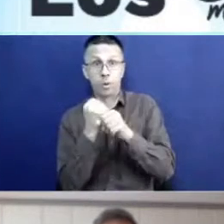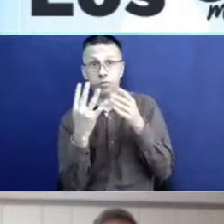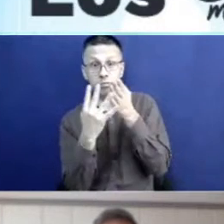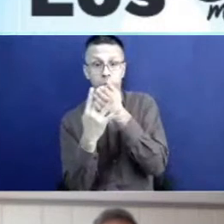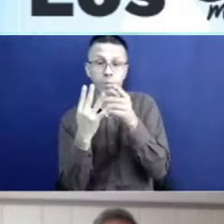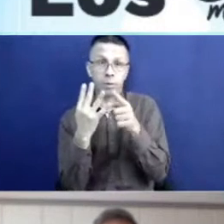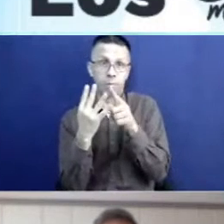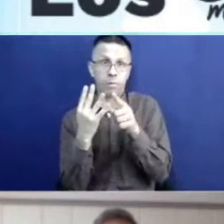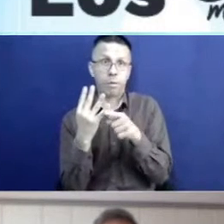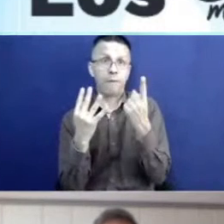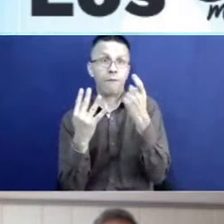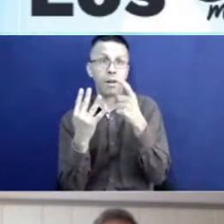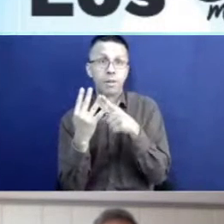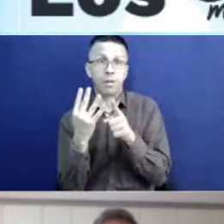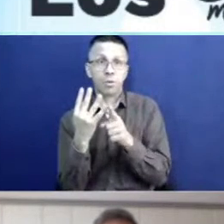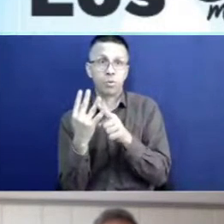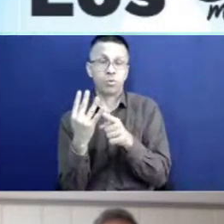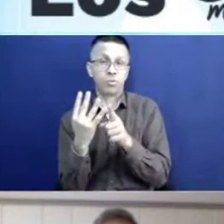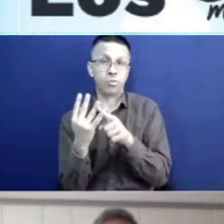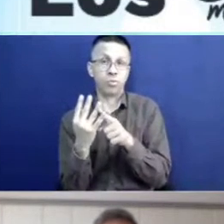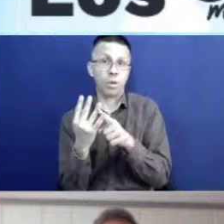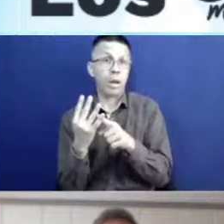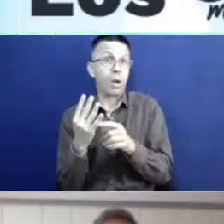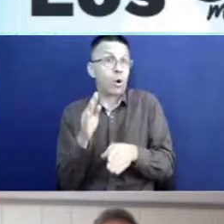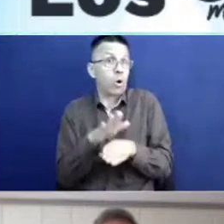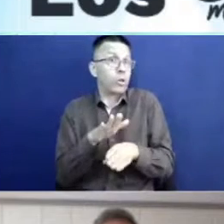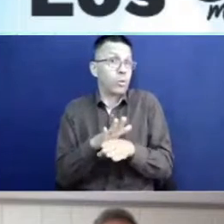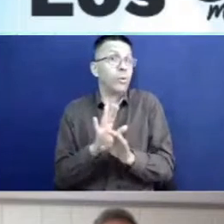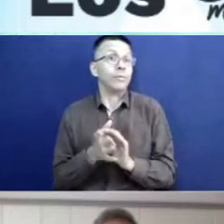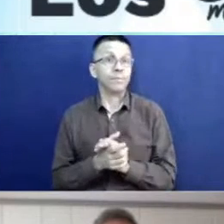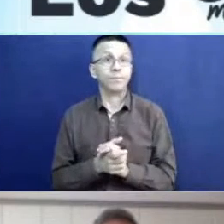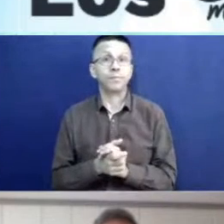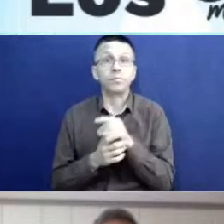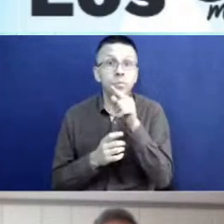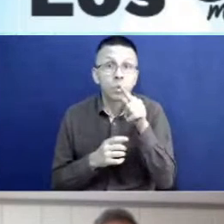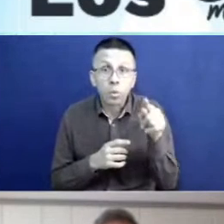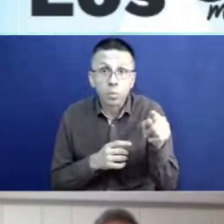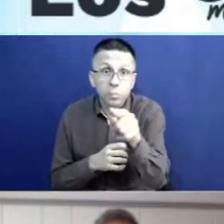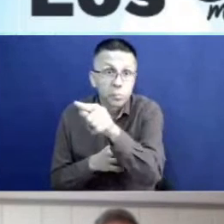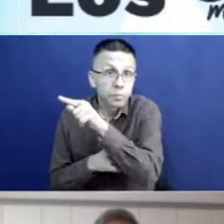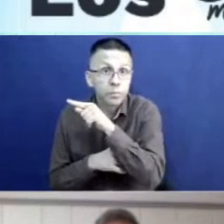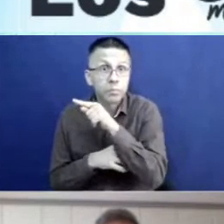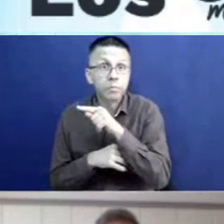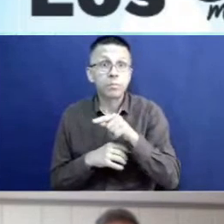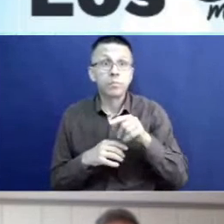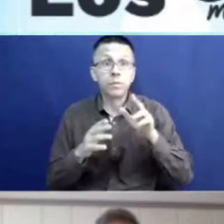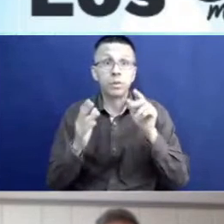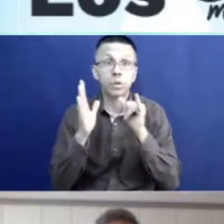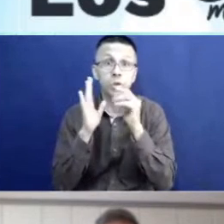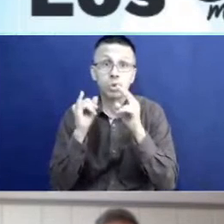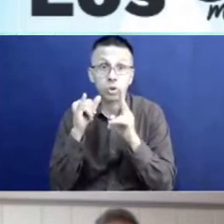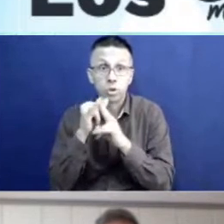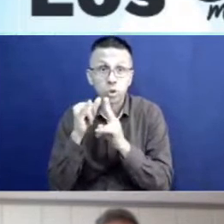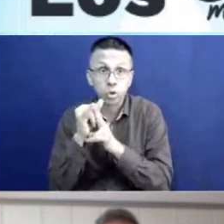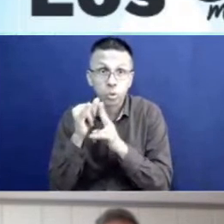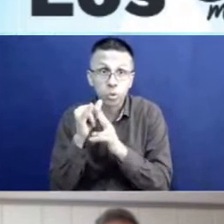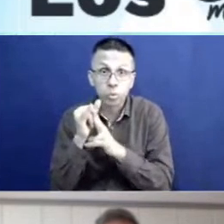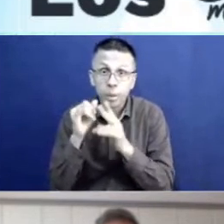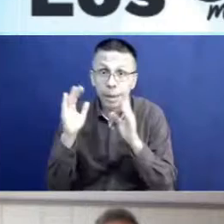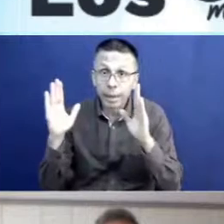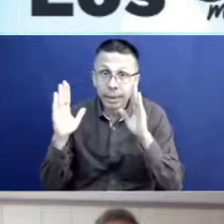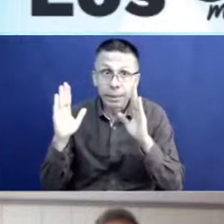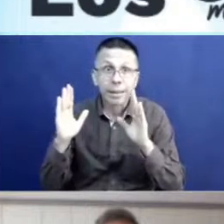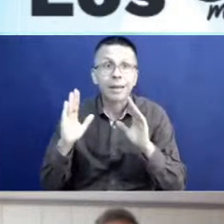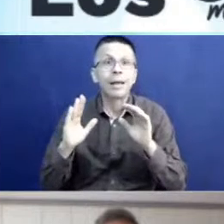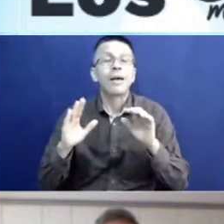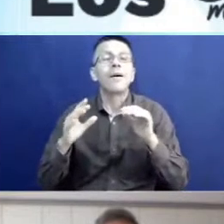hacer. Entonces estamos haciendo esta presencia a todos ustedes que nos están escuchando y viendo por nuestro canal de YouTube. Feliz Navidad, feliz